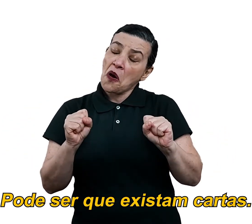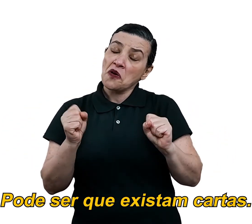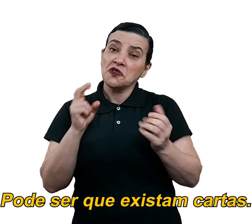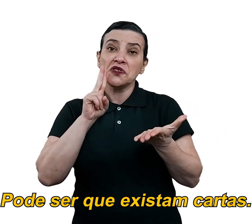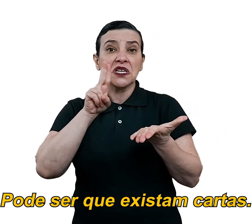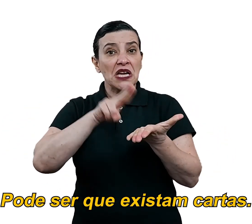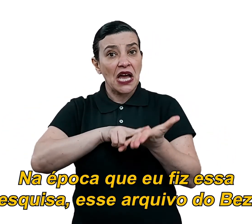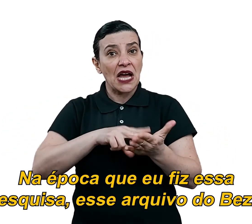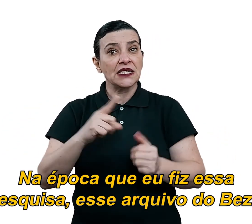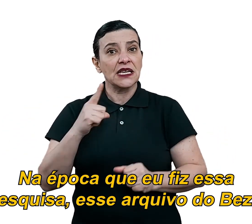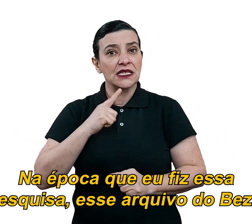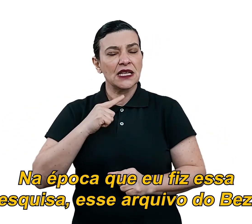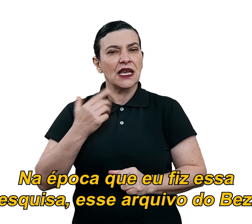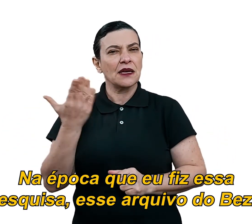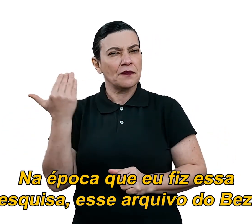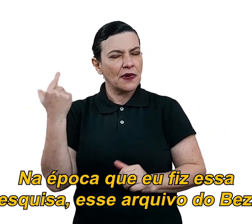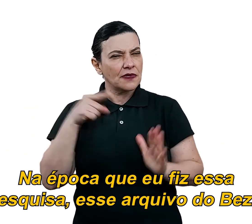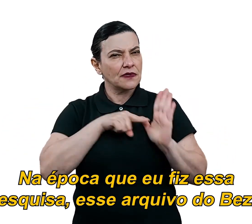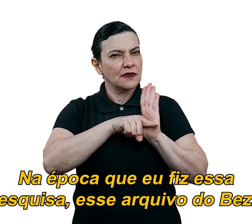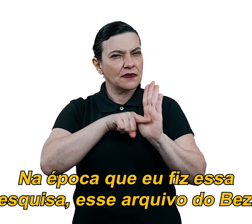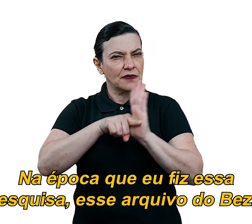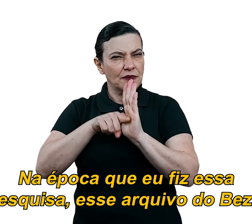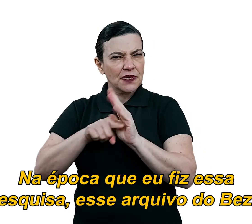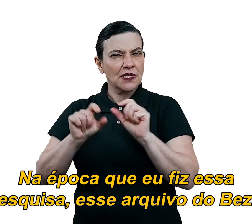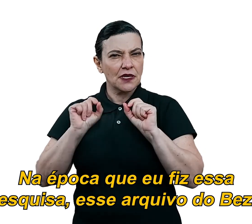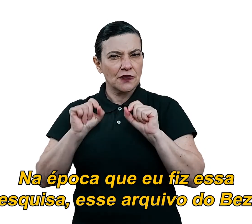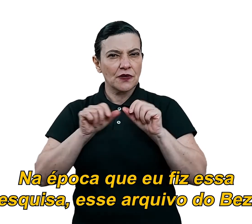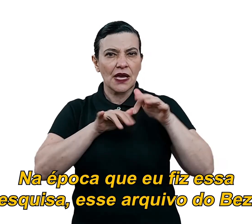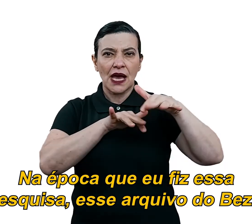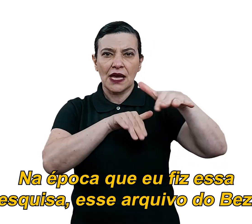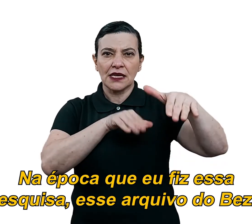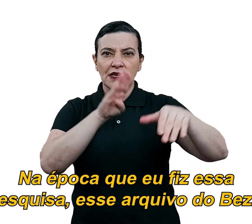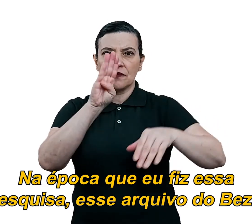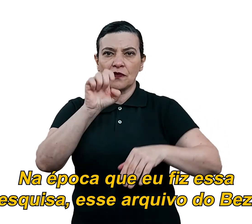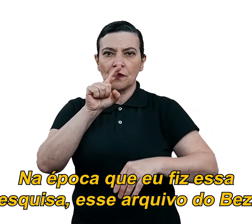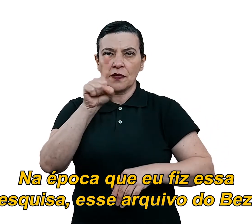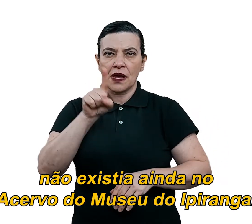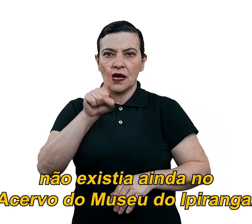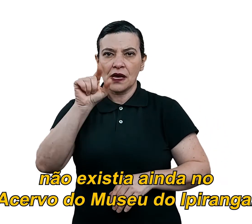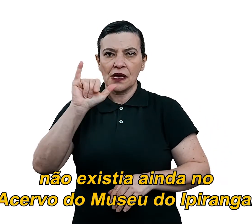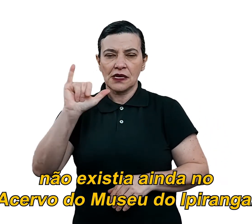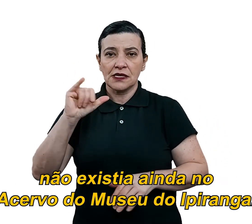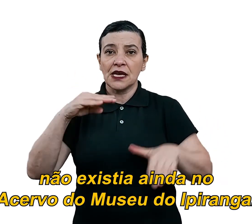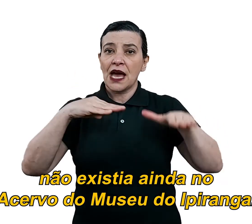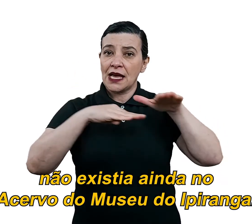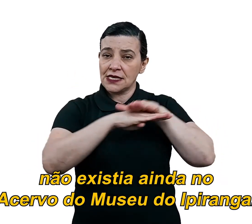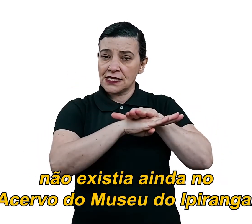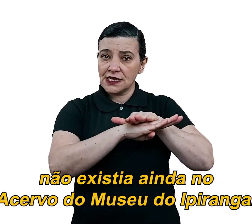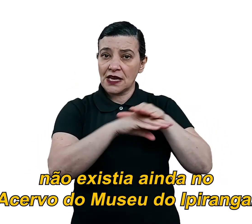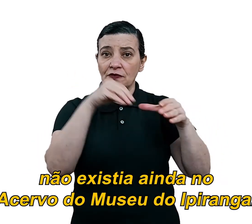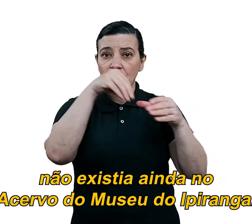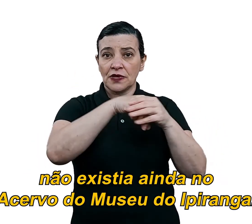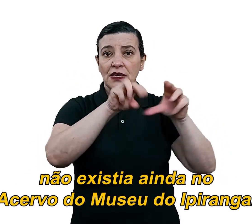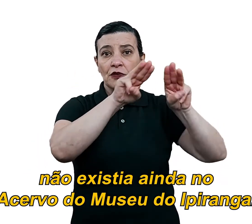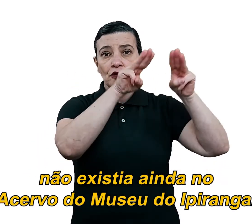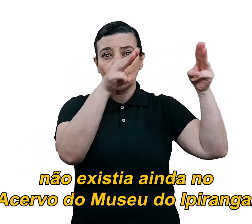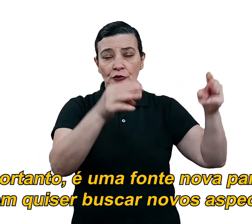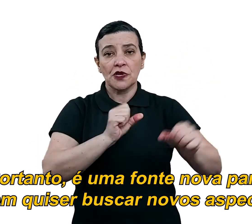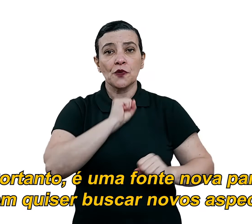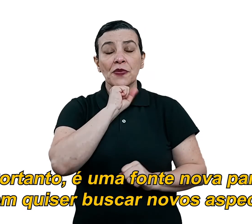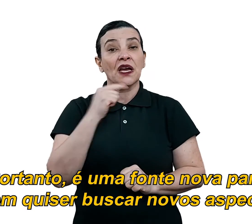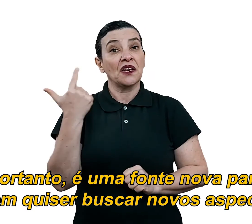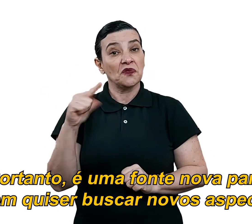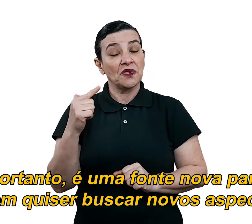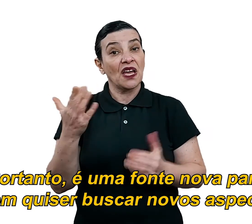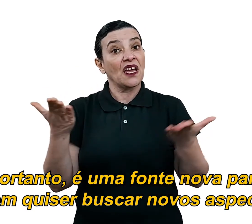que existam cartas. Na época em que eu fiz essa pesquisa, esse arquivo do Bezzi não existia ainda no acervo do Museu do Ipiranga.